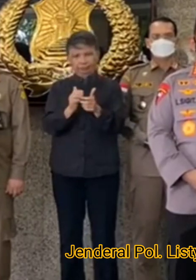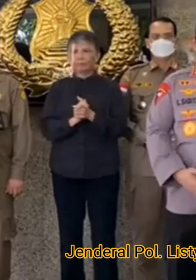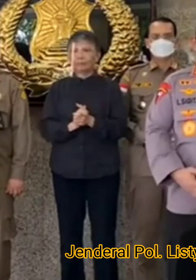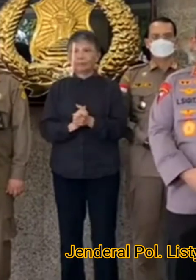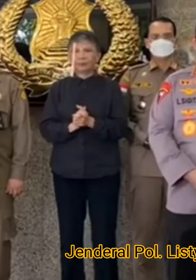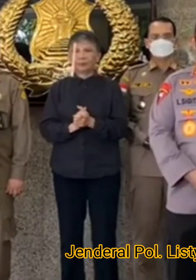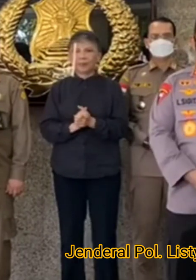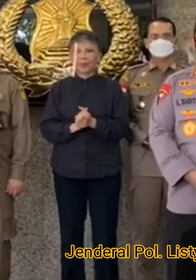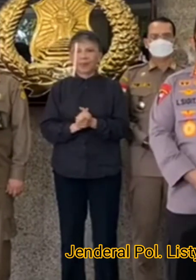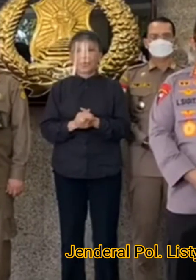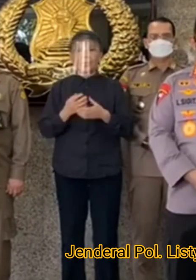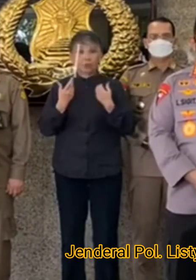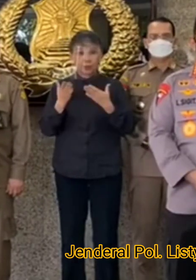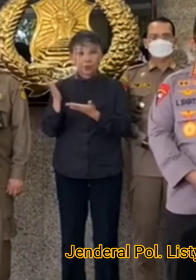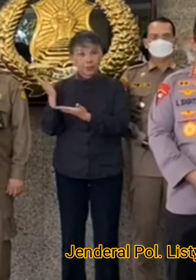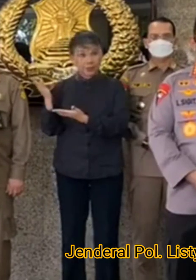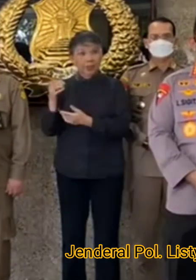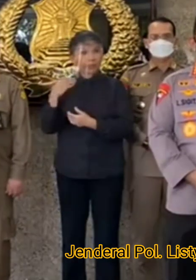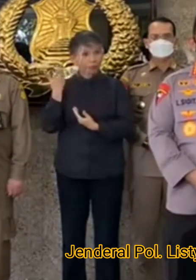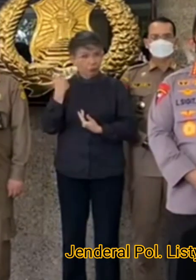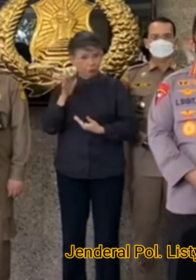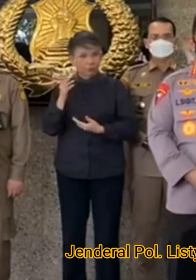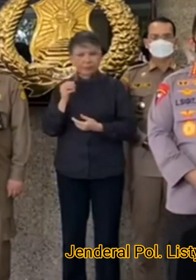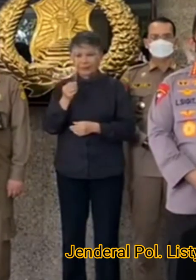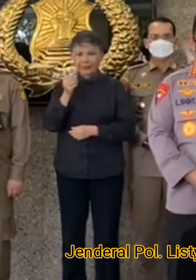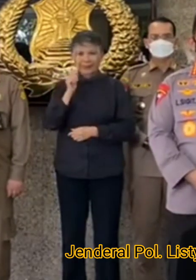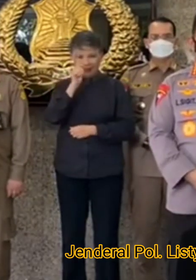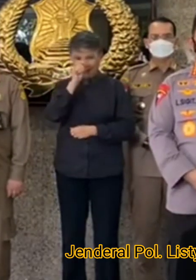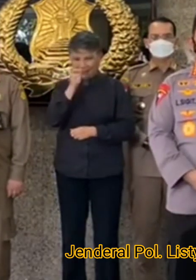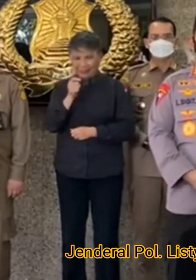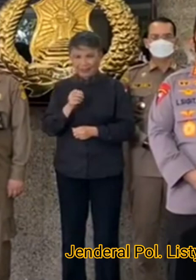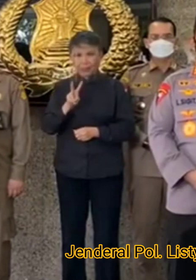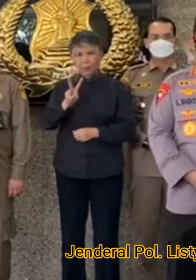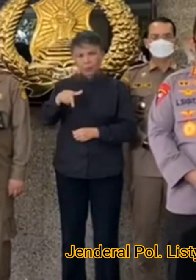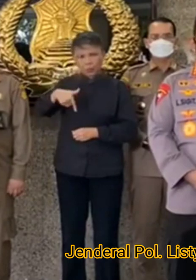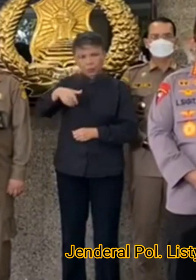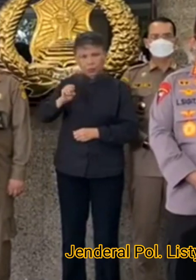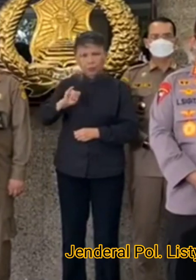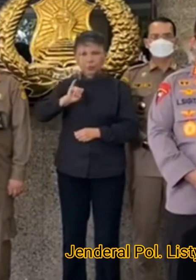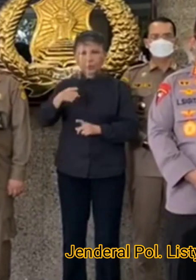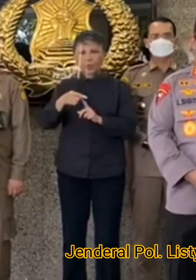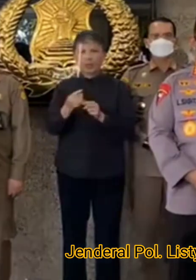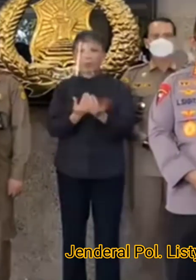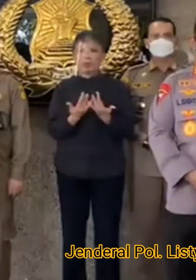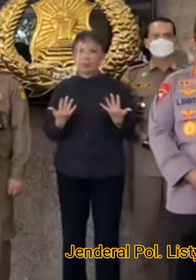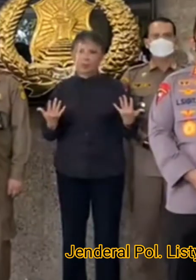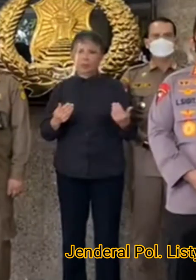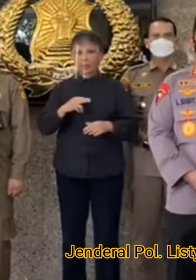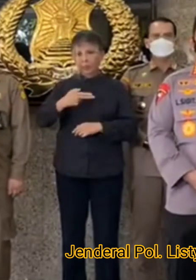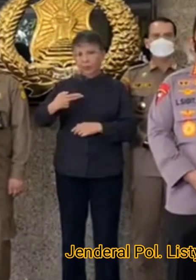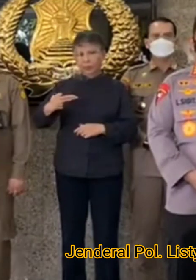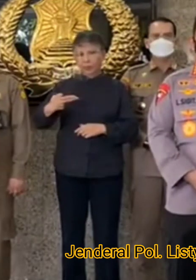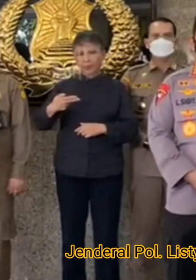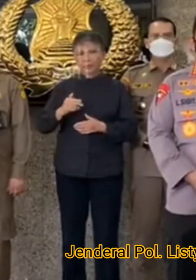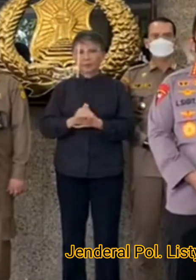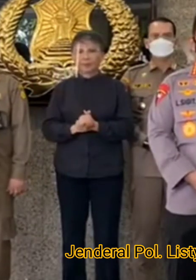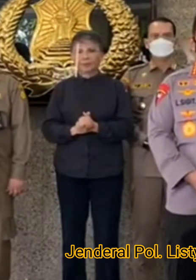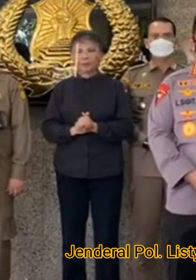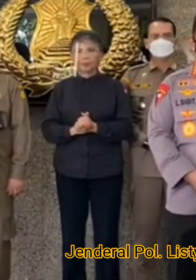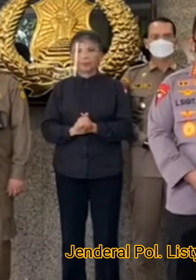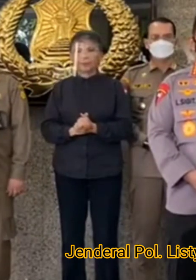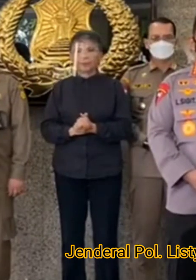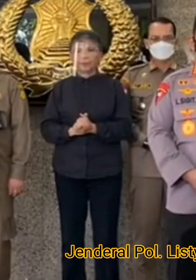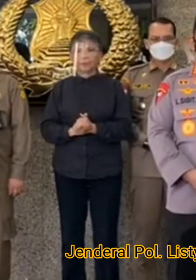apabila ingin disampaikan oleh Kepala menteri ada 270000000 masyarakat atau rakyat